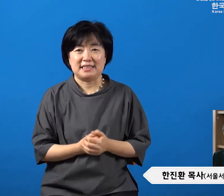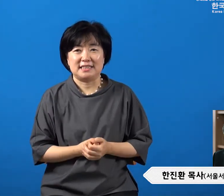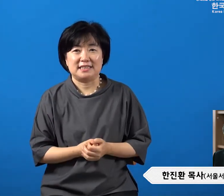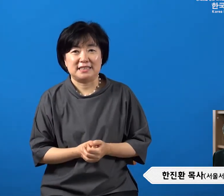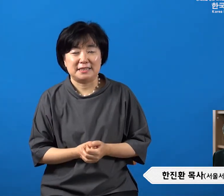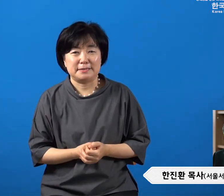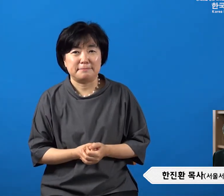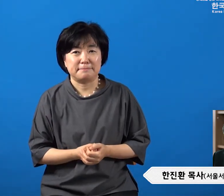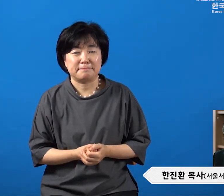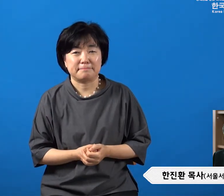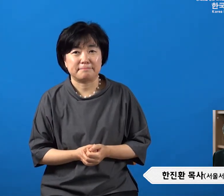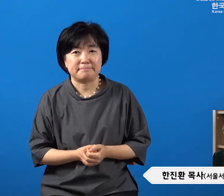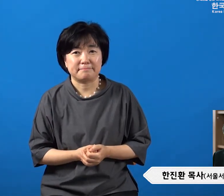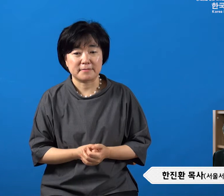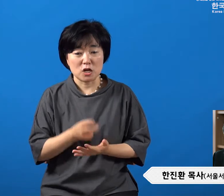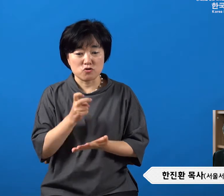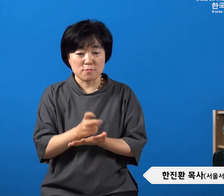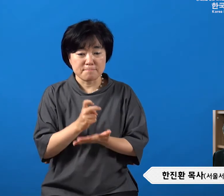마찬가지입니다.